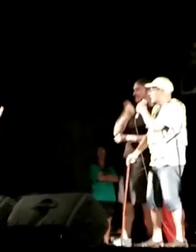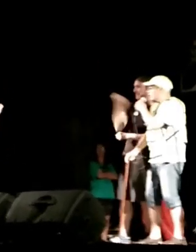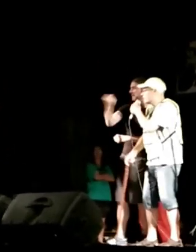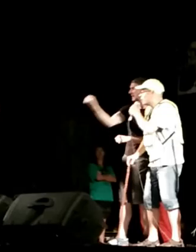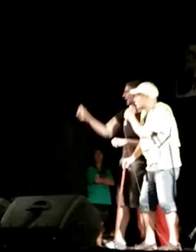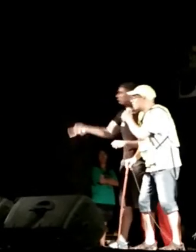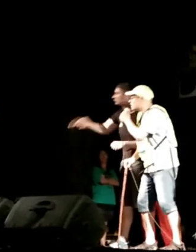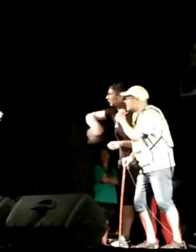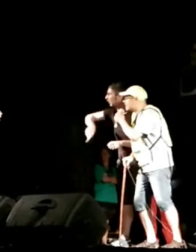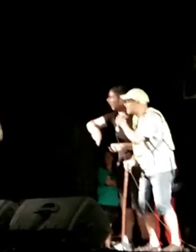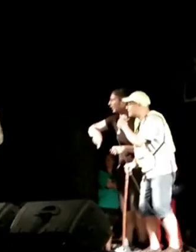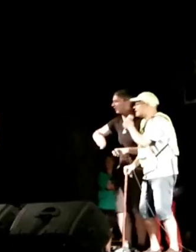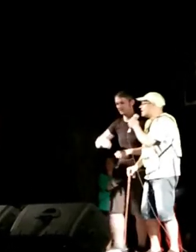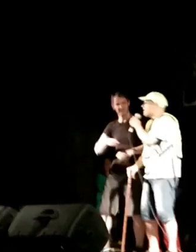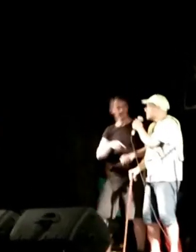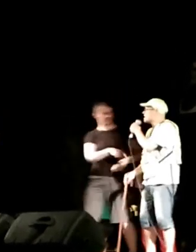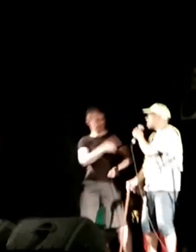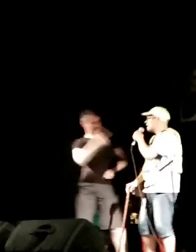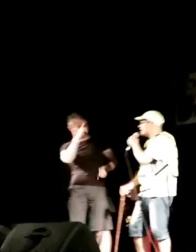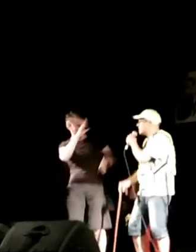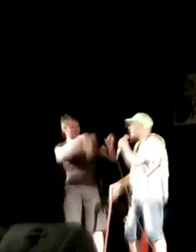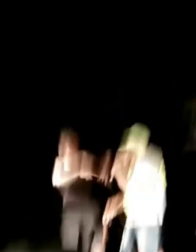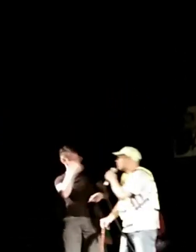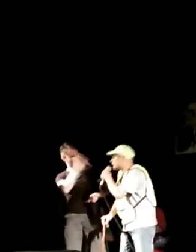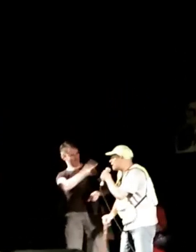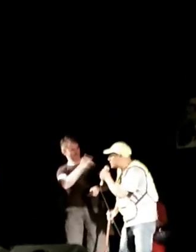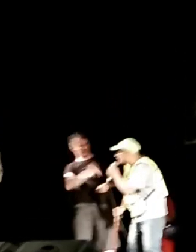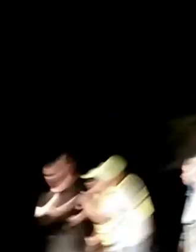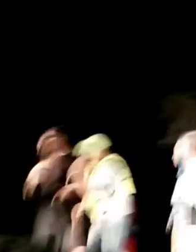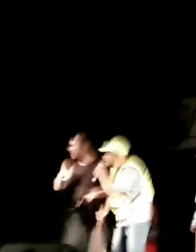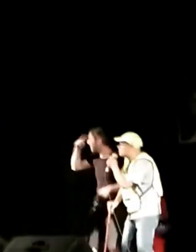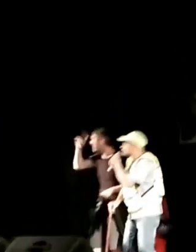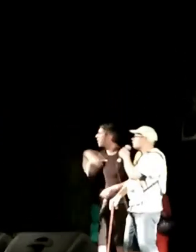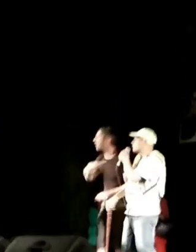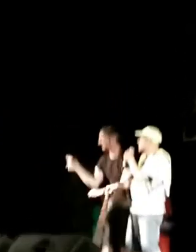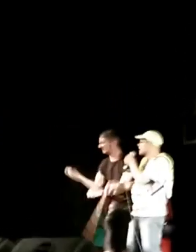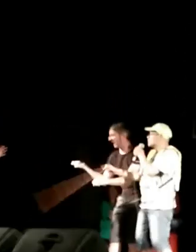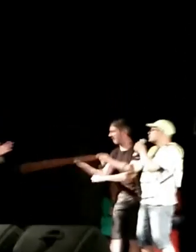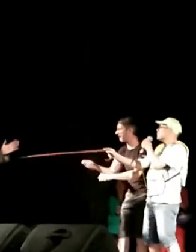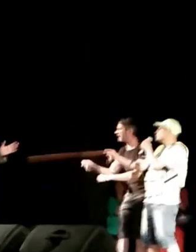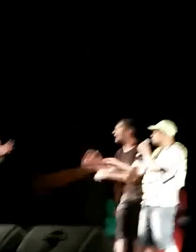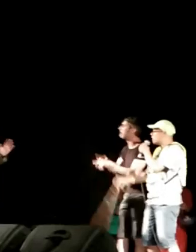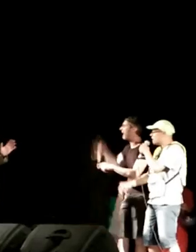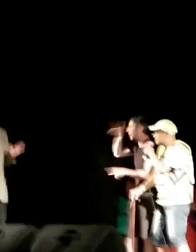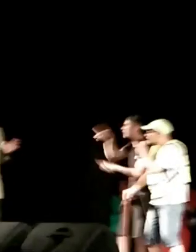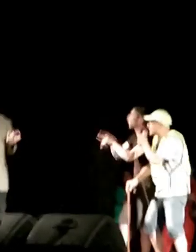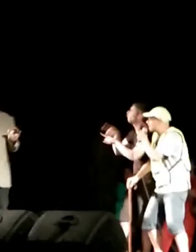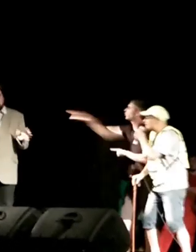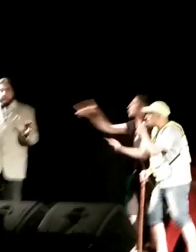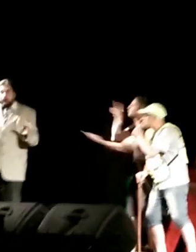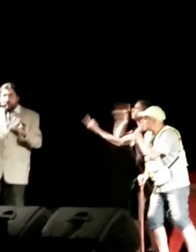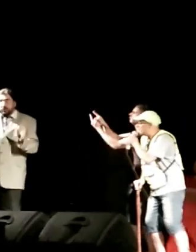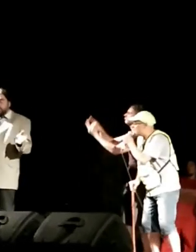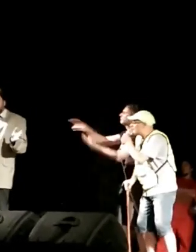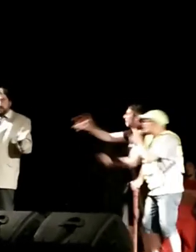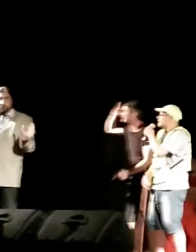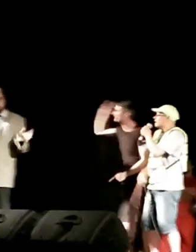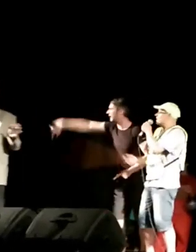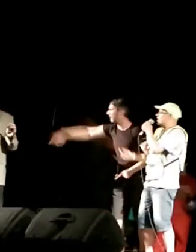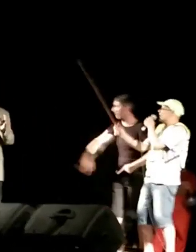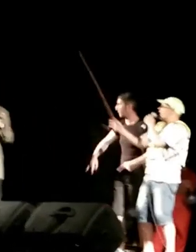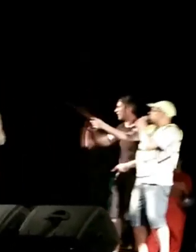veure, vostè està senil, vostè té Alzheimer... És senil ni res, tota la vida treballant per trobar-me amb cabrons com tu, Hauria d'haver contractat una